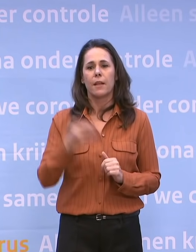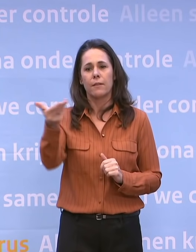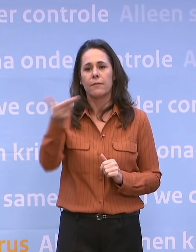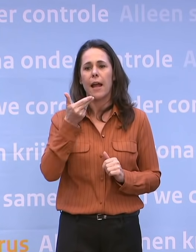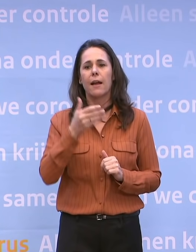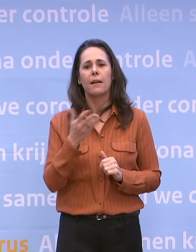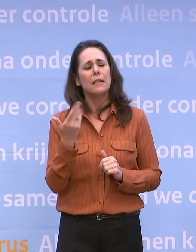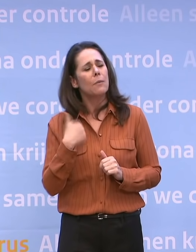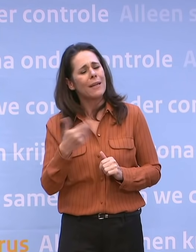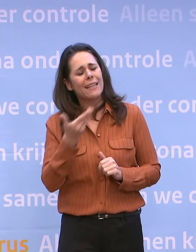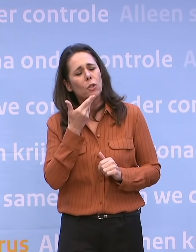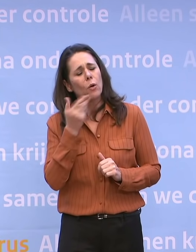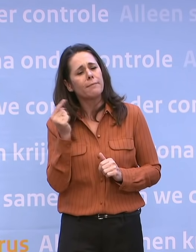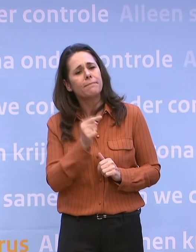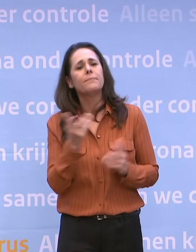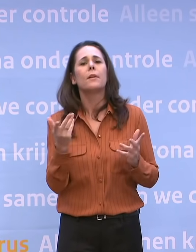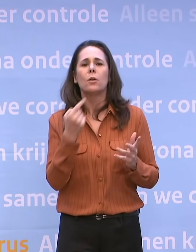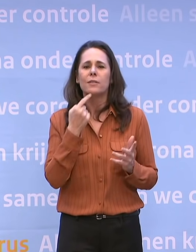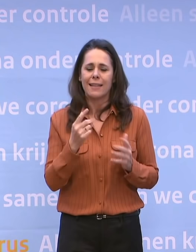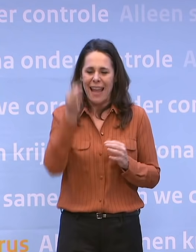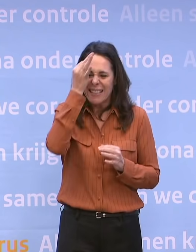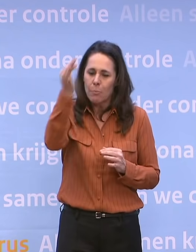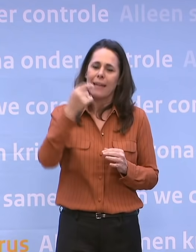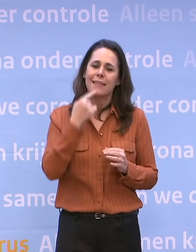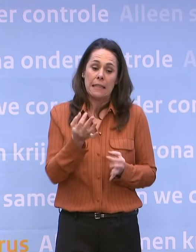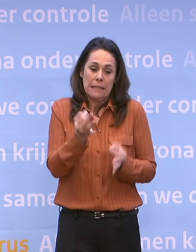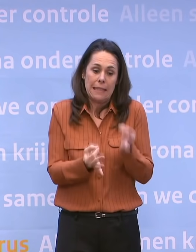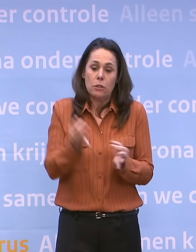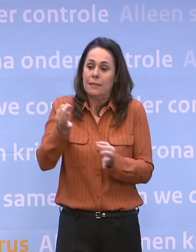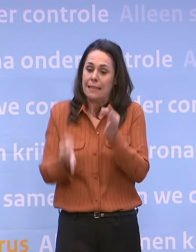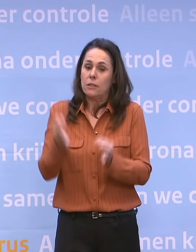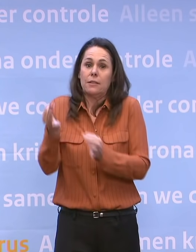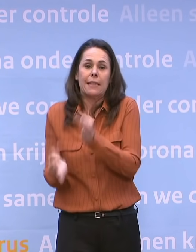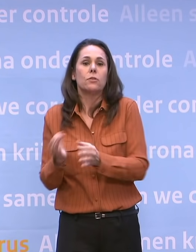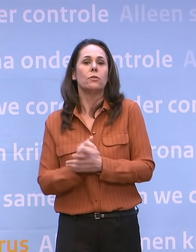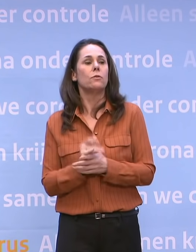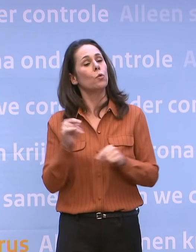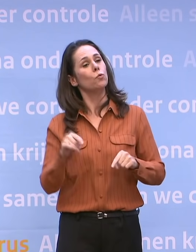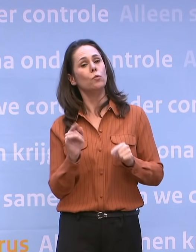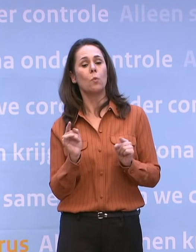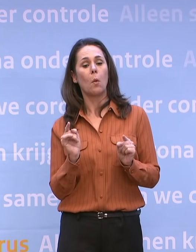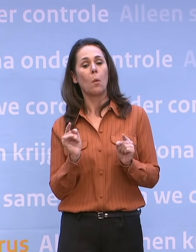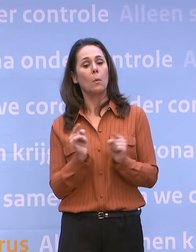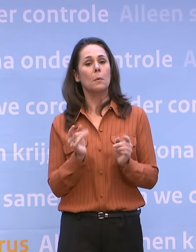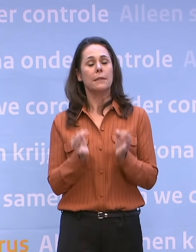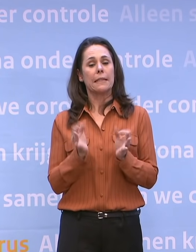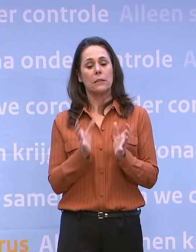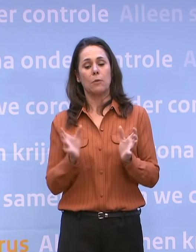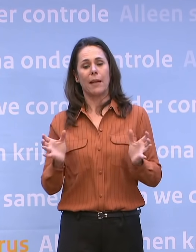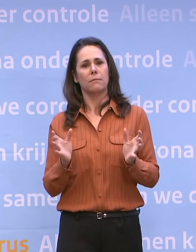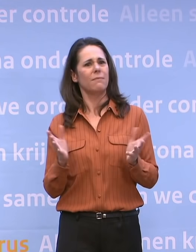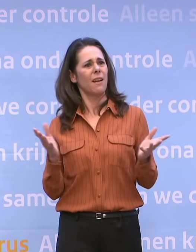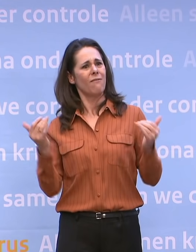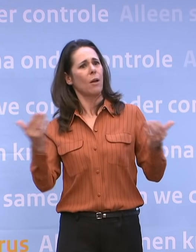Meneer de Jonge, er zijn heel veel experts die zeggen testen, testen, testen. U bereidt testen wat uit, zegt u nu. Maar waarom test u niet gewoon